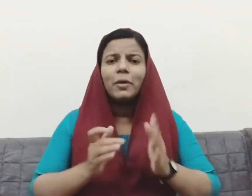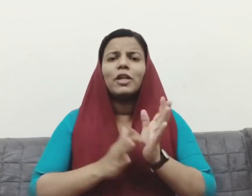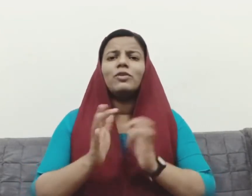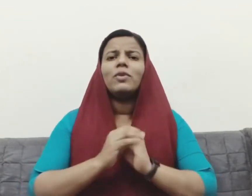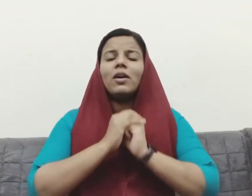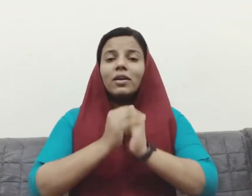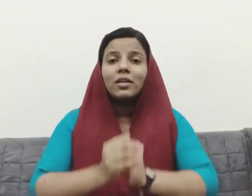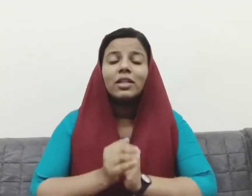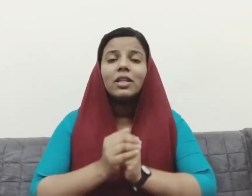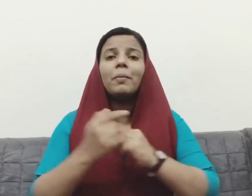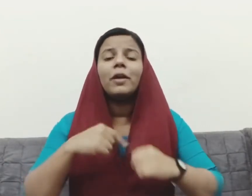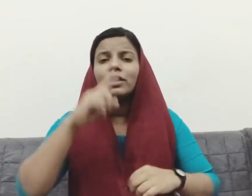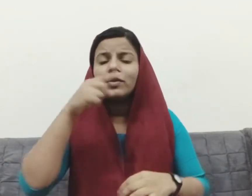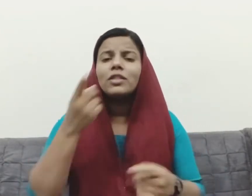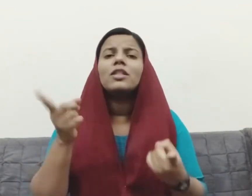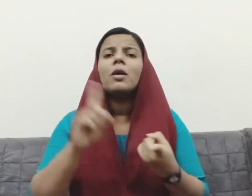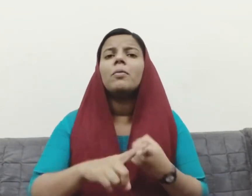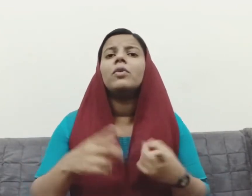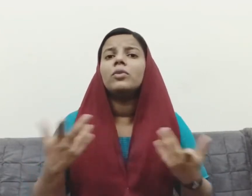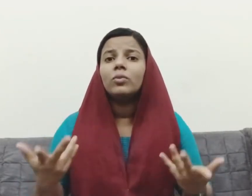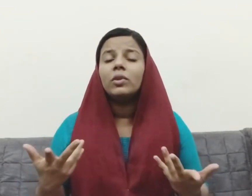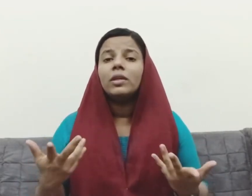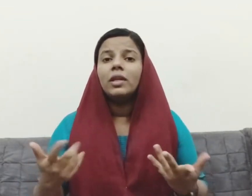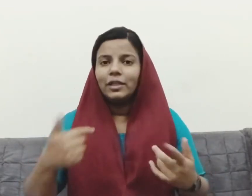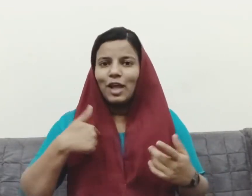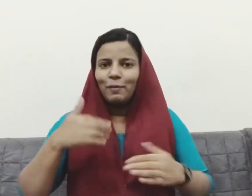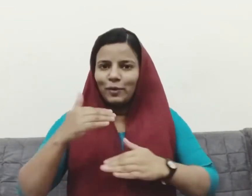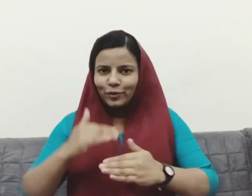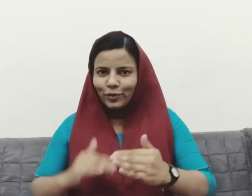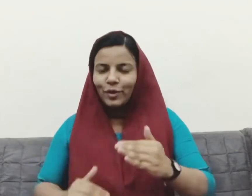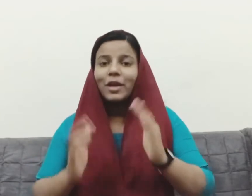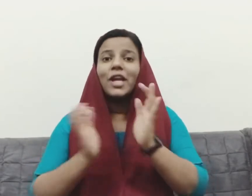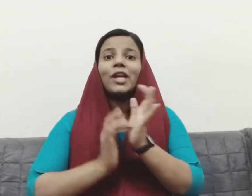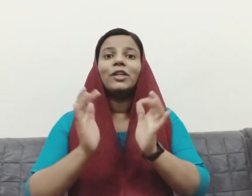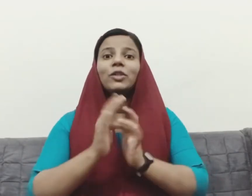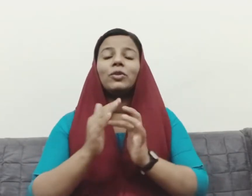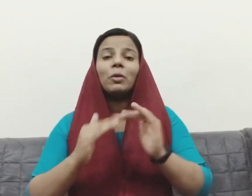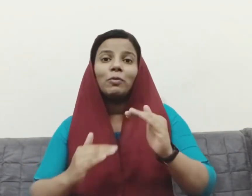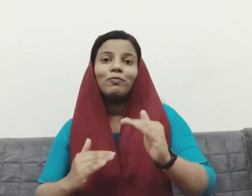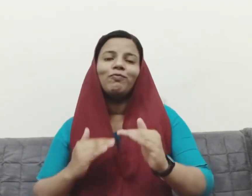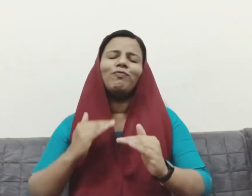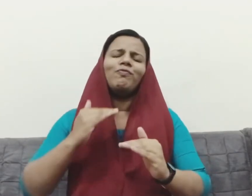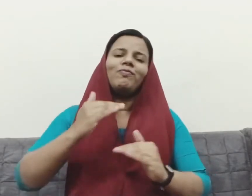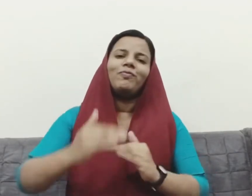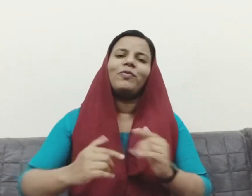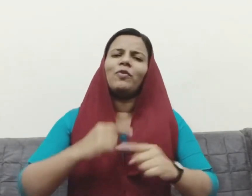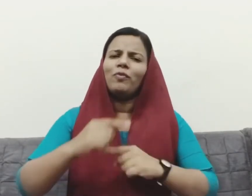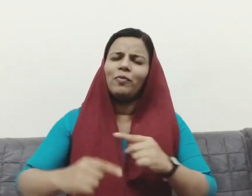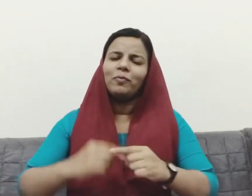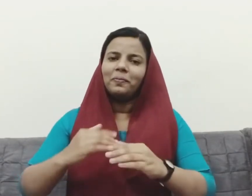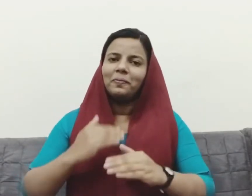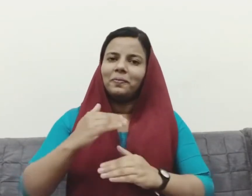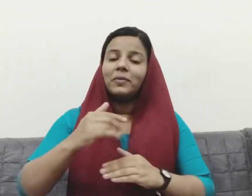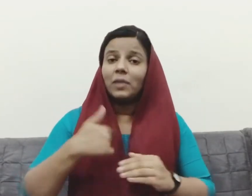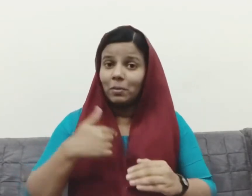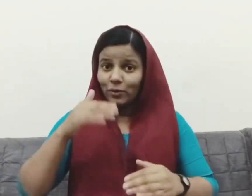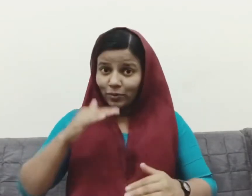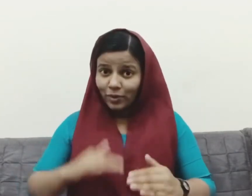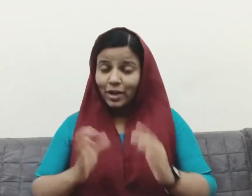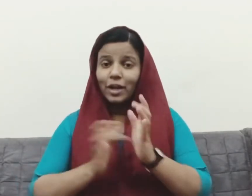കർത്താവിനെ ആരാധിക്കുമ്പോഴും ഒക്കെ നമ്മുടെ ജീവിതത്തിൽ സംഭവിക്കുന്നതിനെതിരെ നമ്മൾ കുറയും, ക്രിസ്തു നമ്മളിൽ വളർന്നുകൊണ്ടേയിരിക്കും. നമ്മൾ കുറയണം,